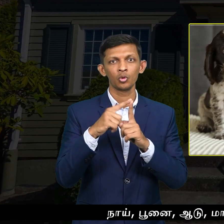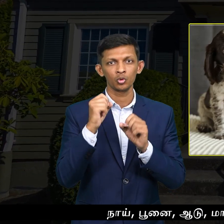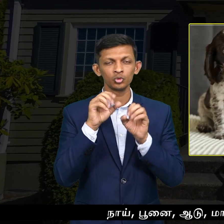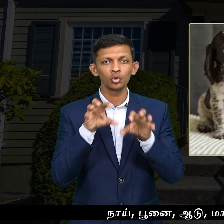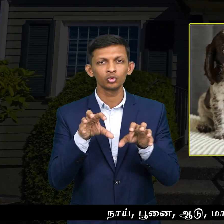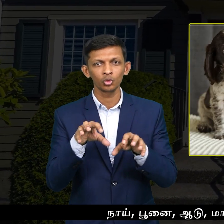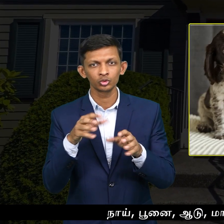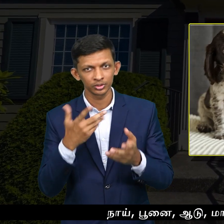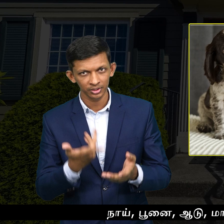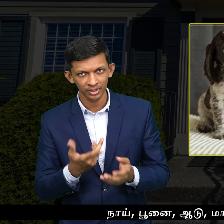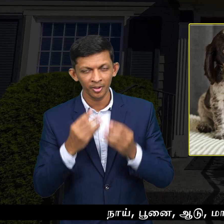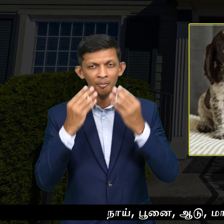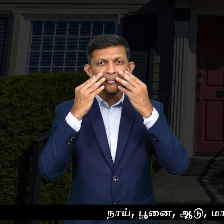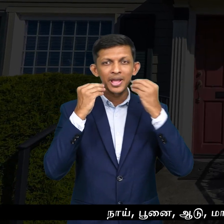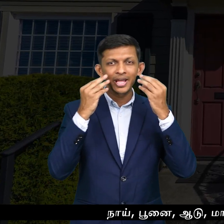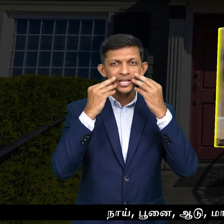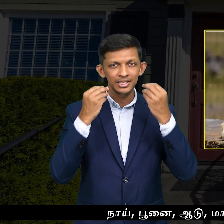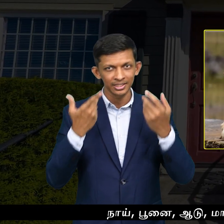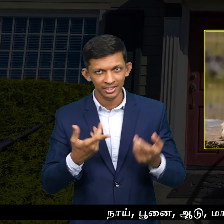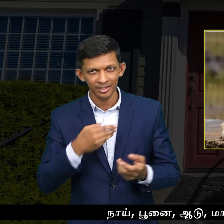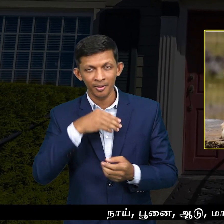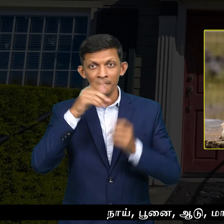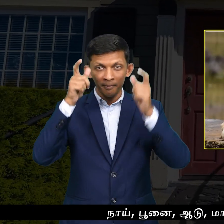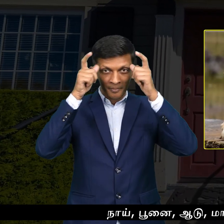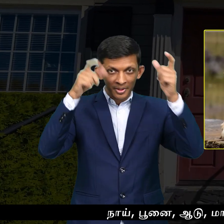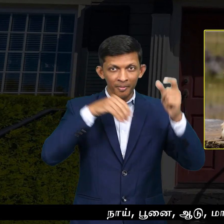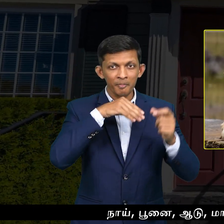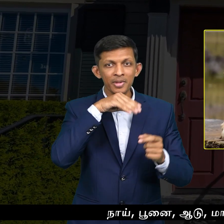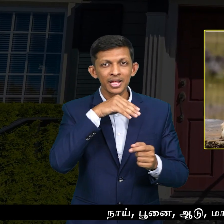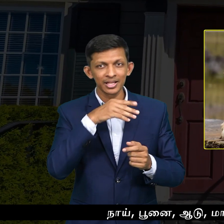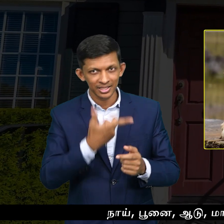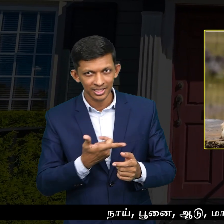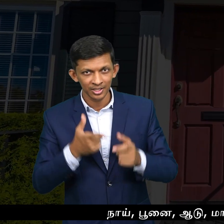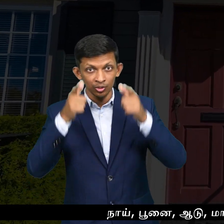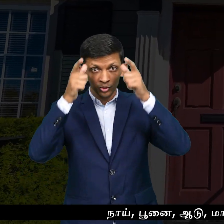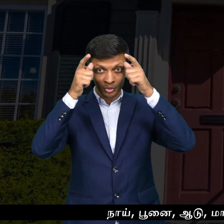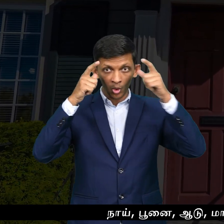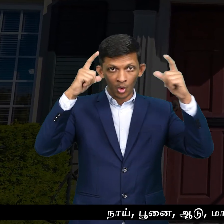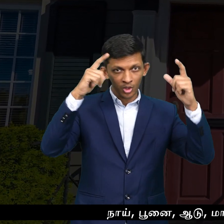நாய், பூனை, ஆடு, மாடு போன்ற விலங்குகளும்